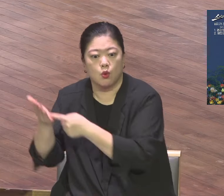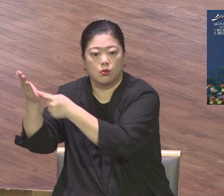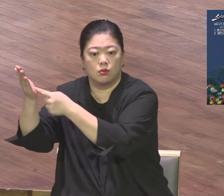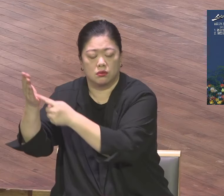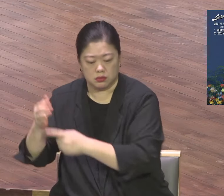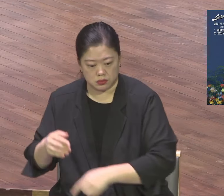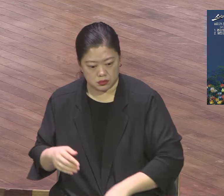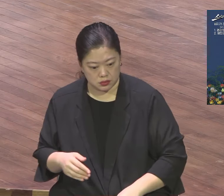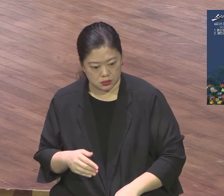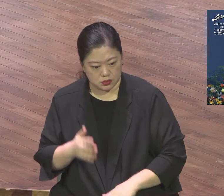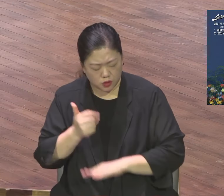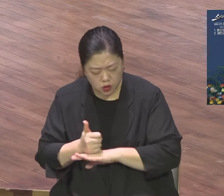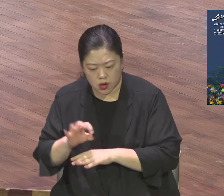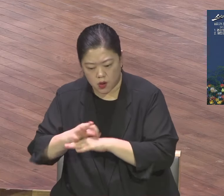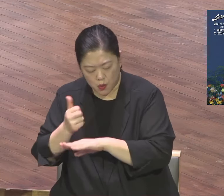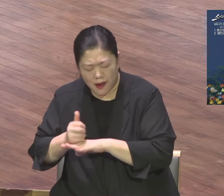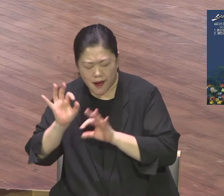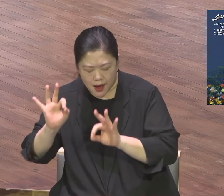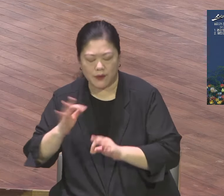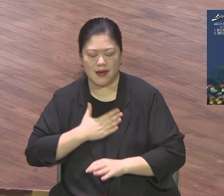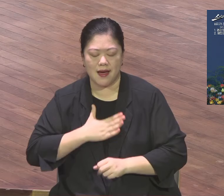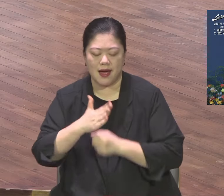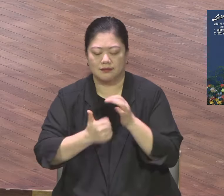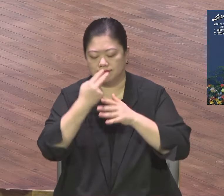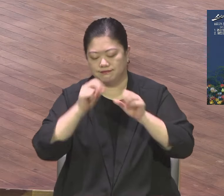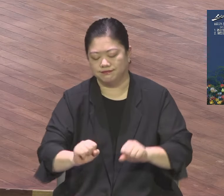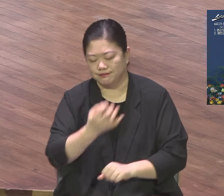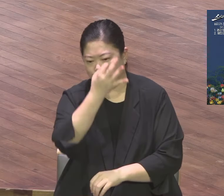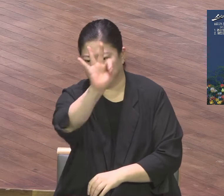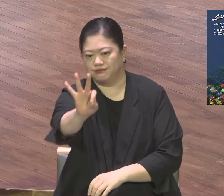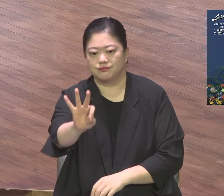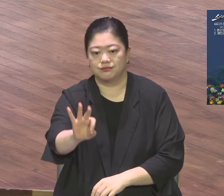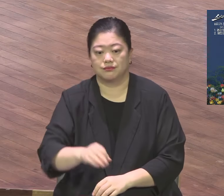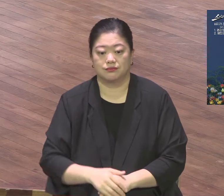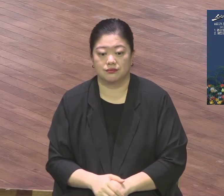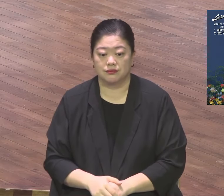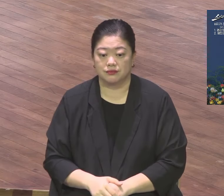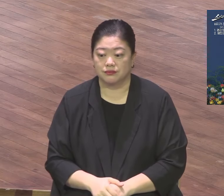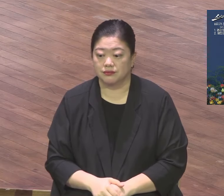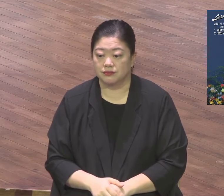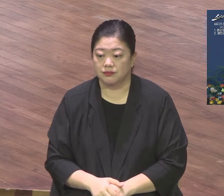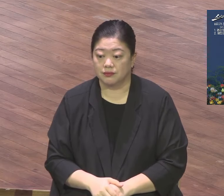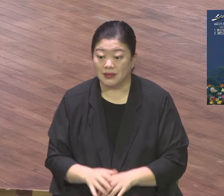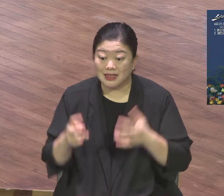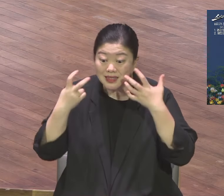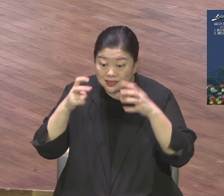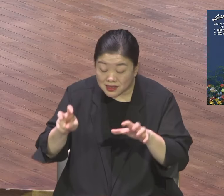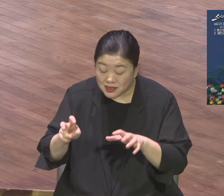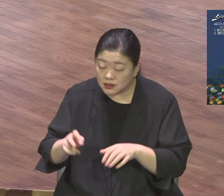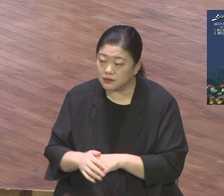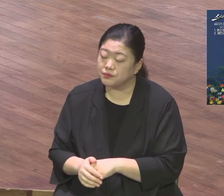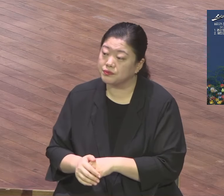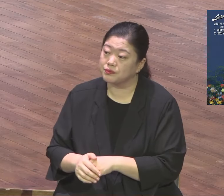사실적으로 우리 예언 가족들이 체험하시기 바랍니다. 그리 아니하실지라도